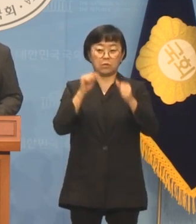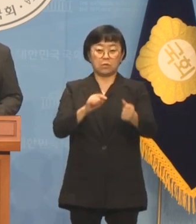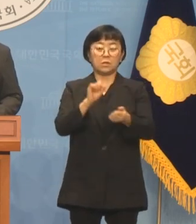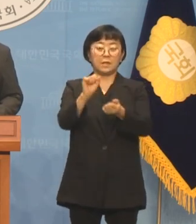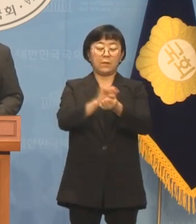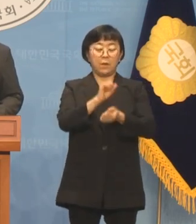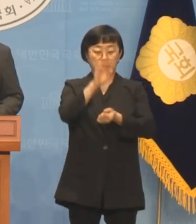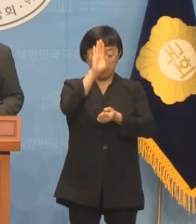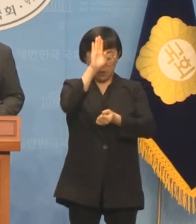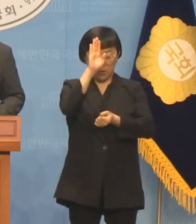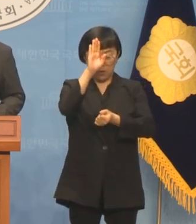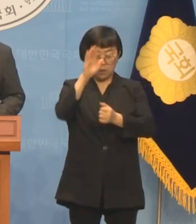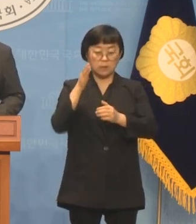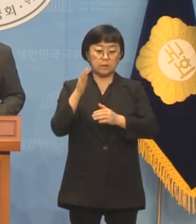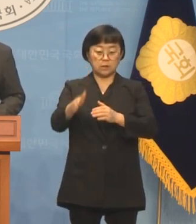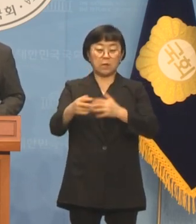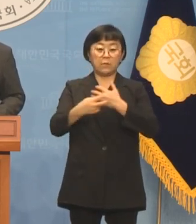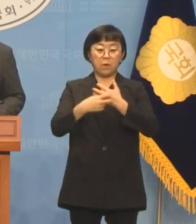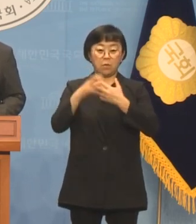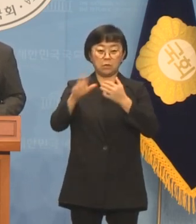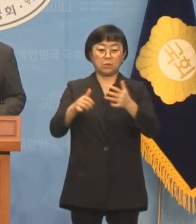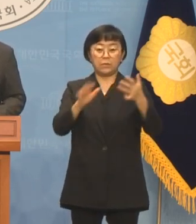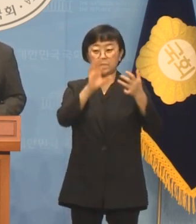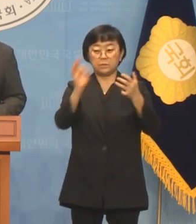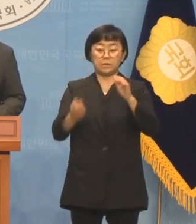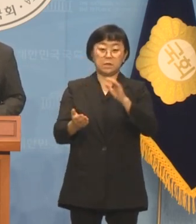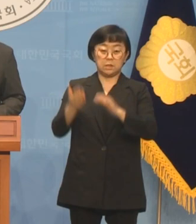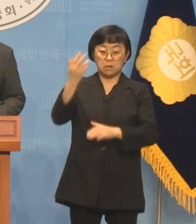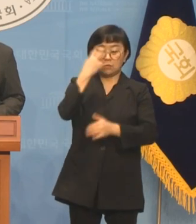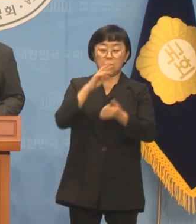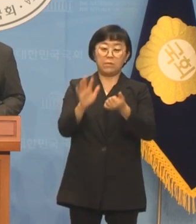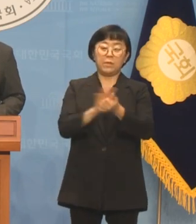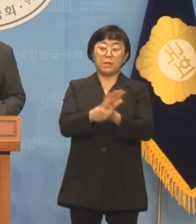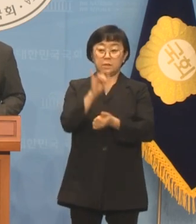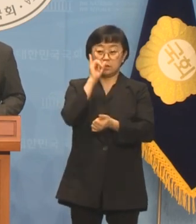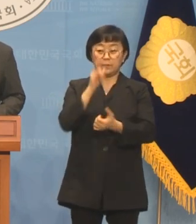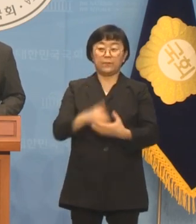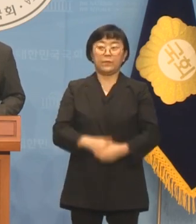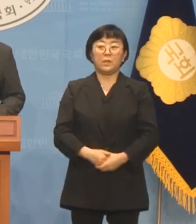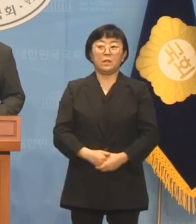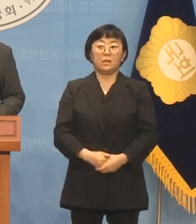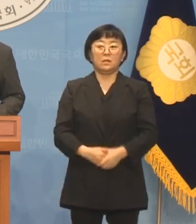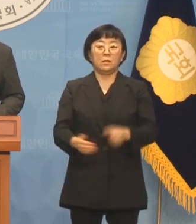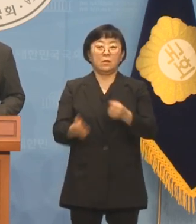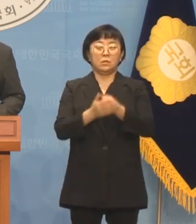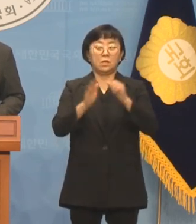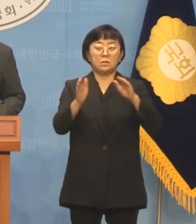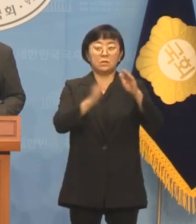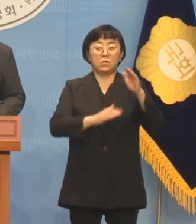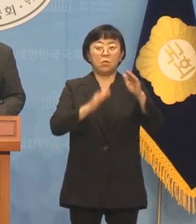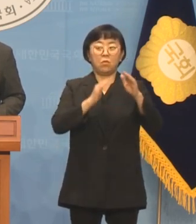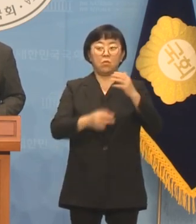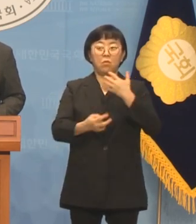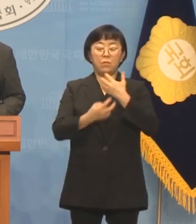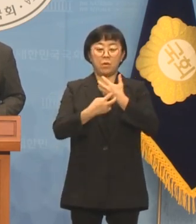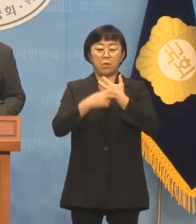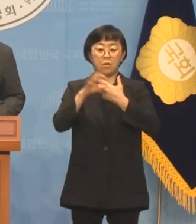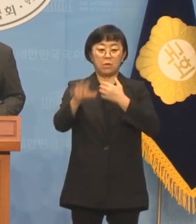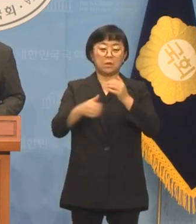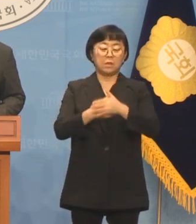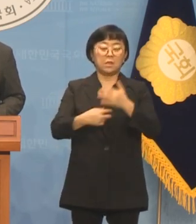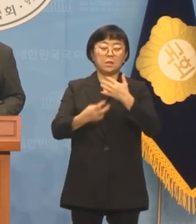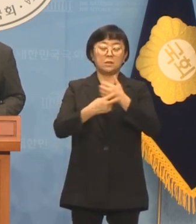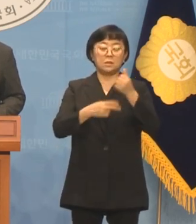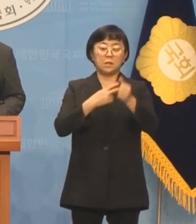감염병 전담병원으로서 코로나 환자의 80% 이상을 돌봤습니다. 그러다 보니 현재 공공병원은 의사들이 떠나고